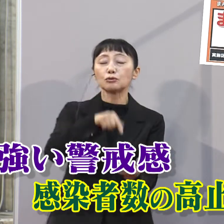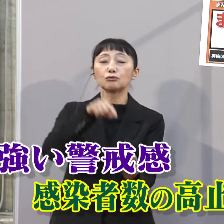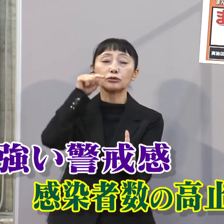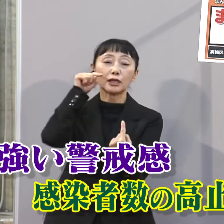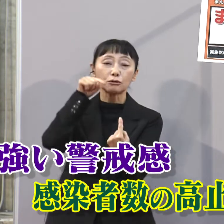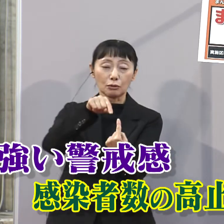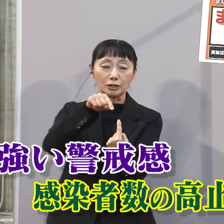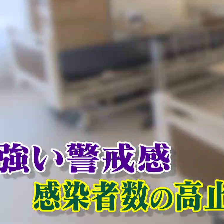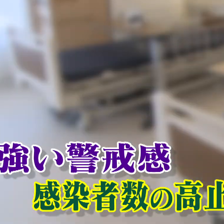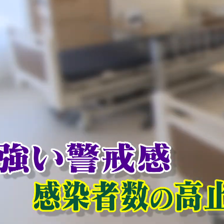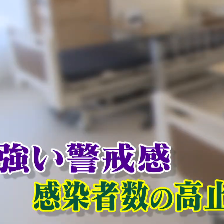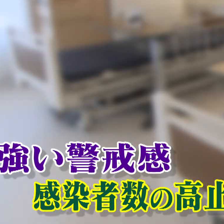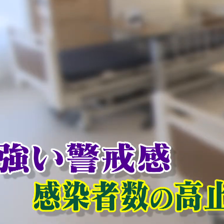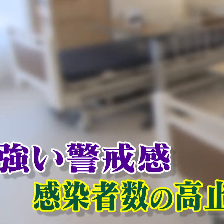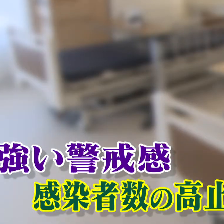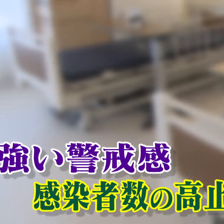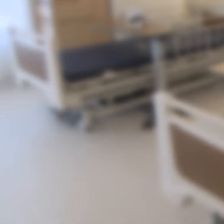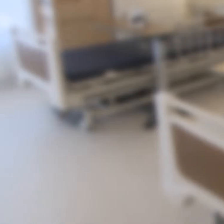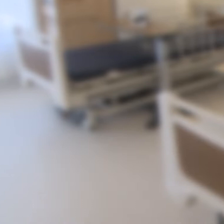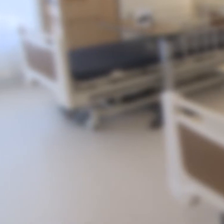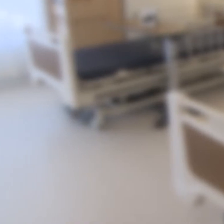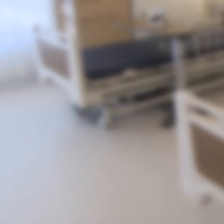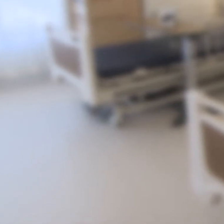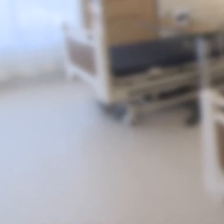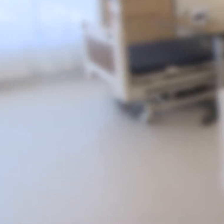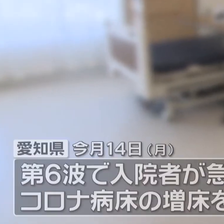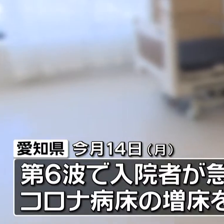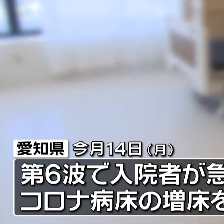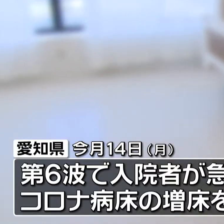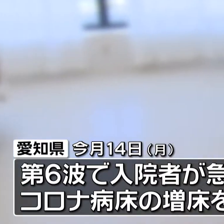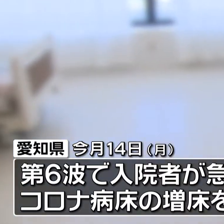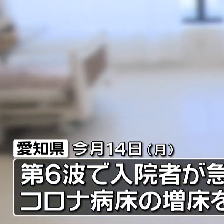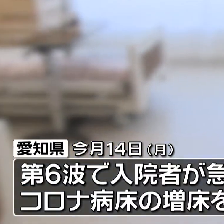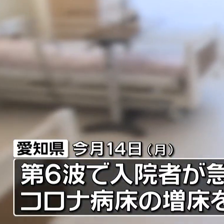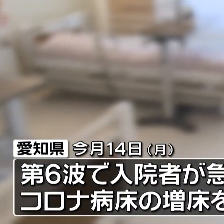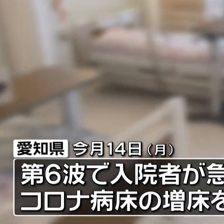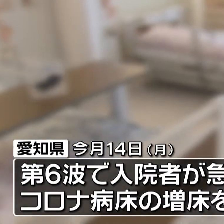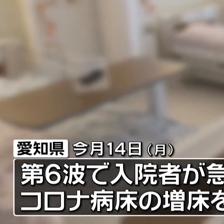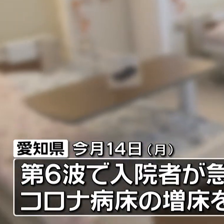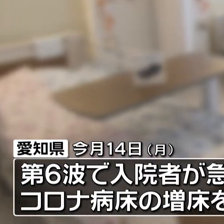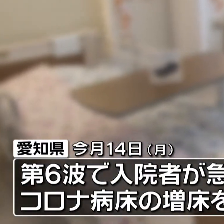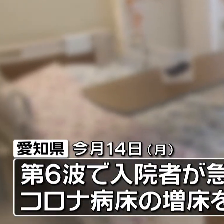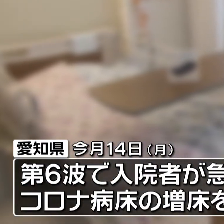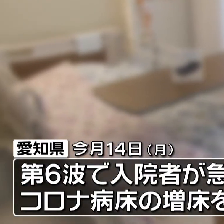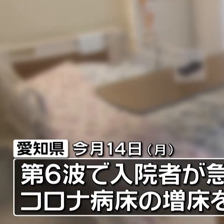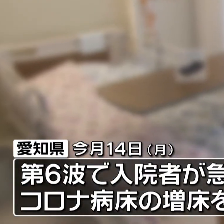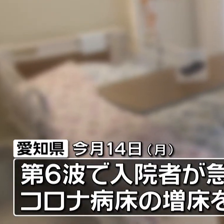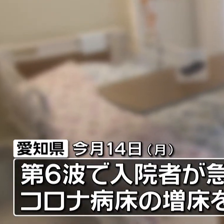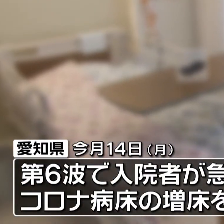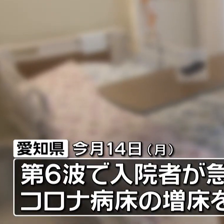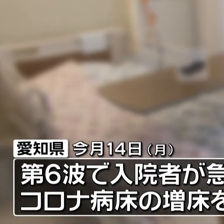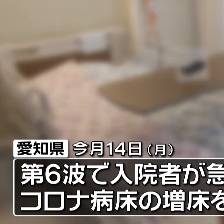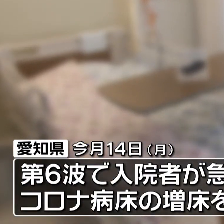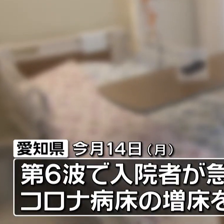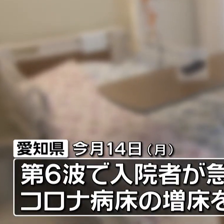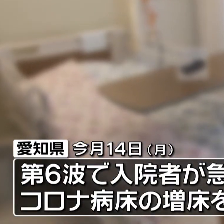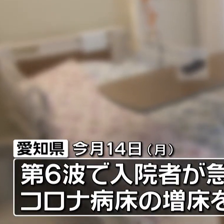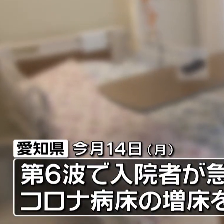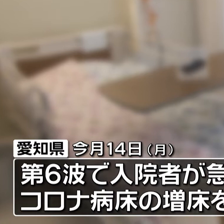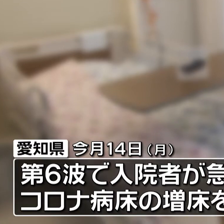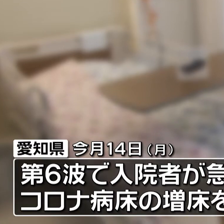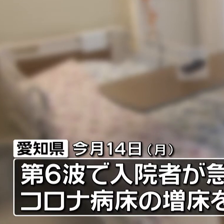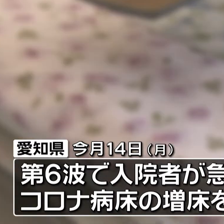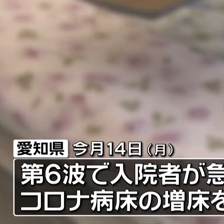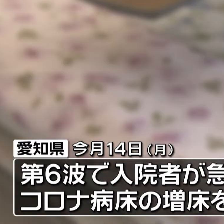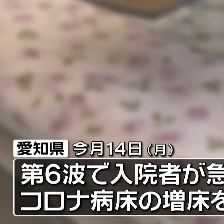医療のひっ迫について第六波で感染者の入院が急増したことを受け愛知県は先週月曜